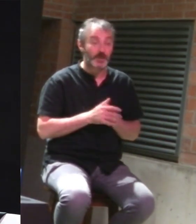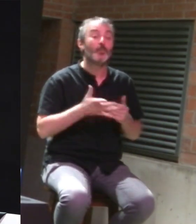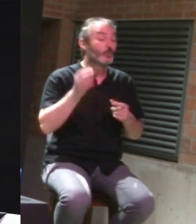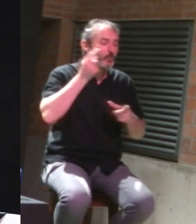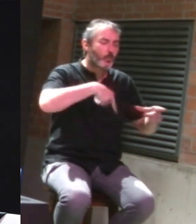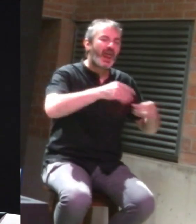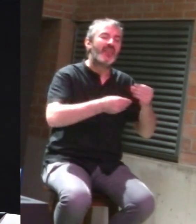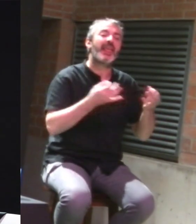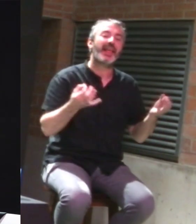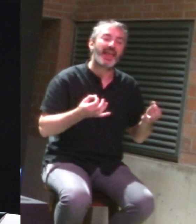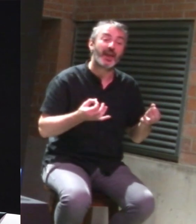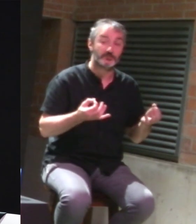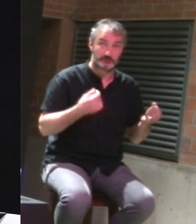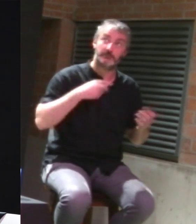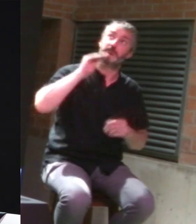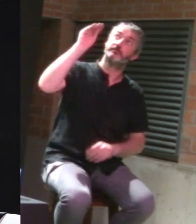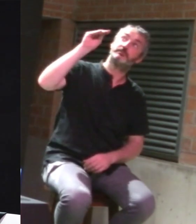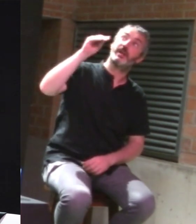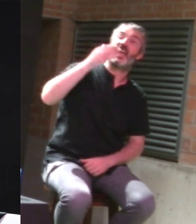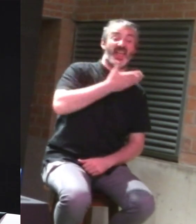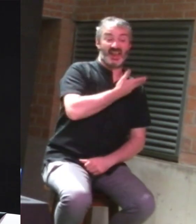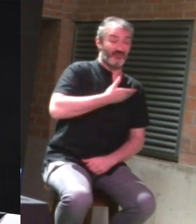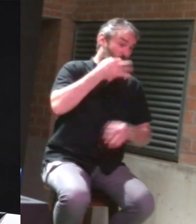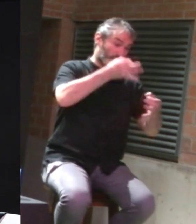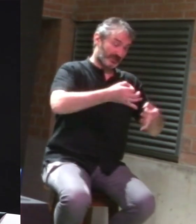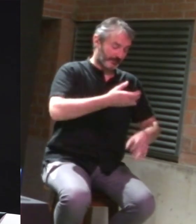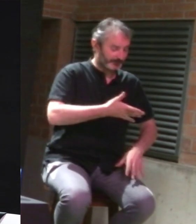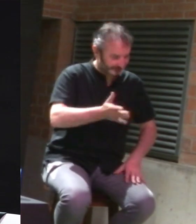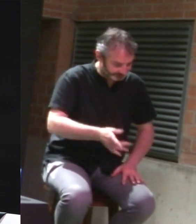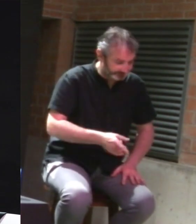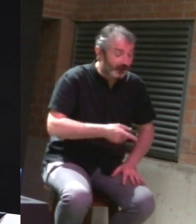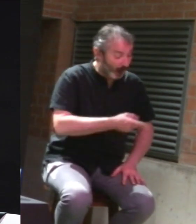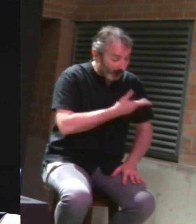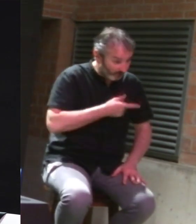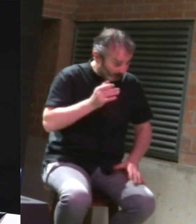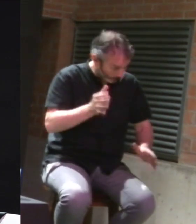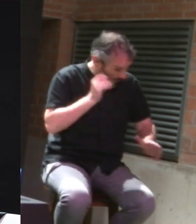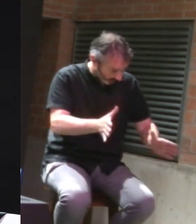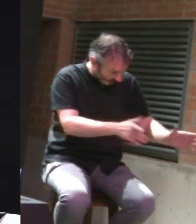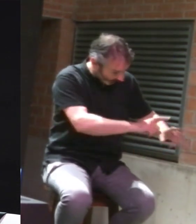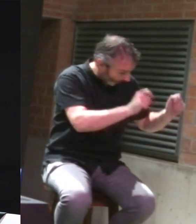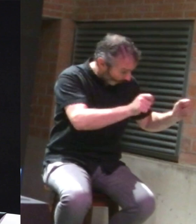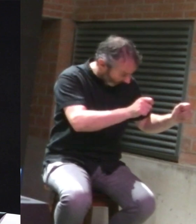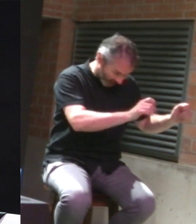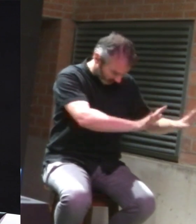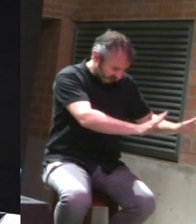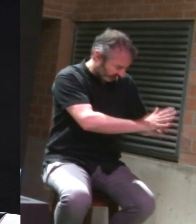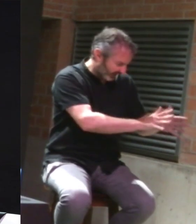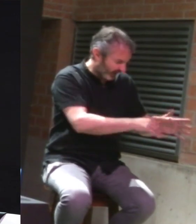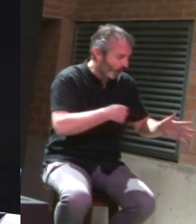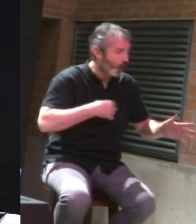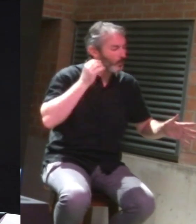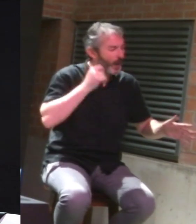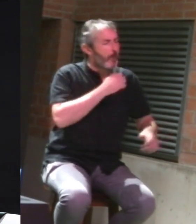aquestes dones? Naturalment, els patrons intentaran, com sempre, subcontratar d'altres dones més empobrides que les